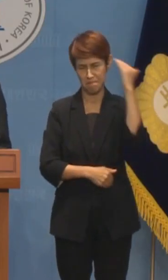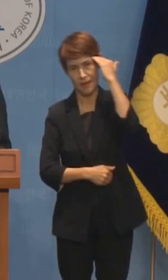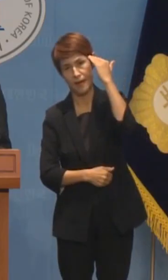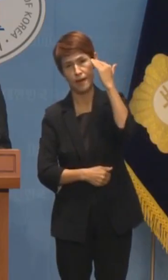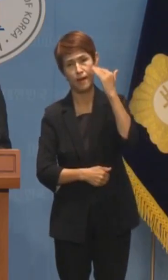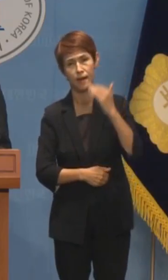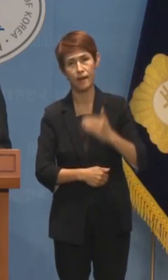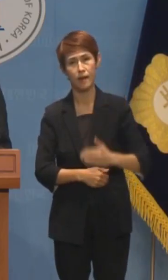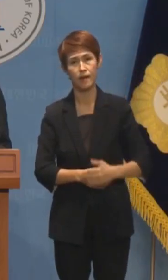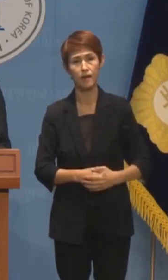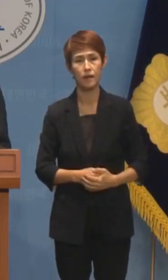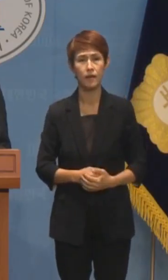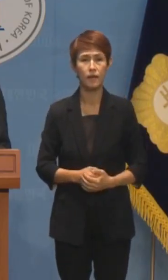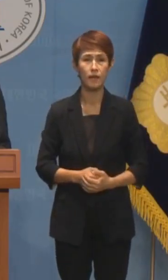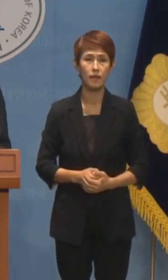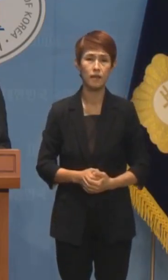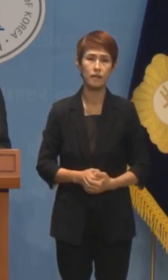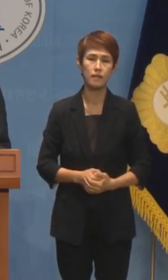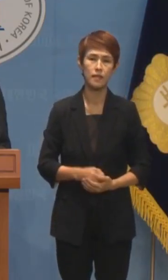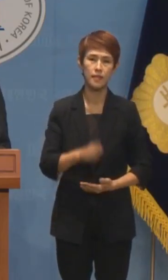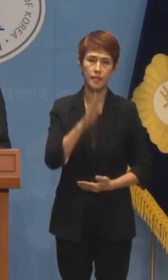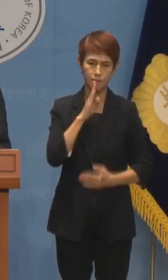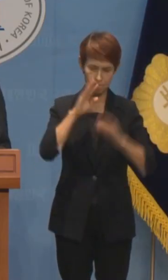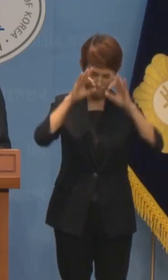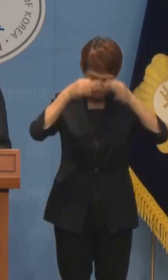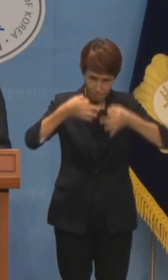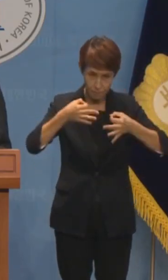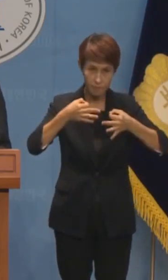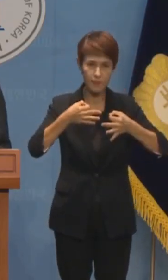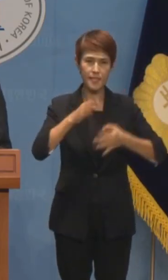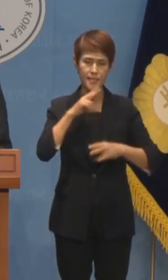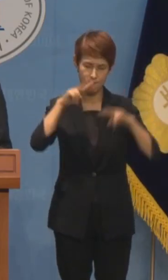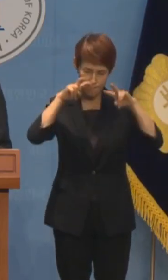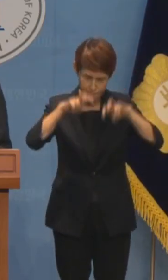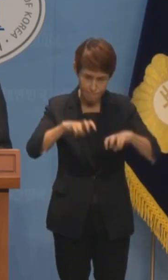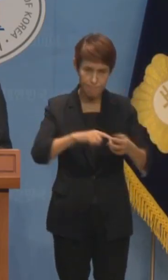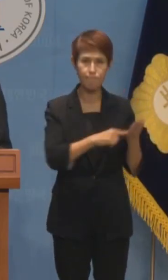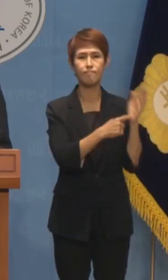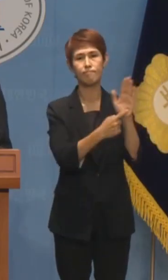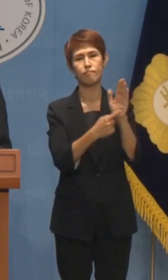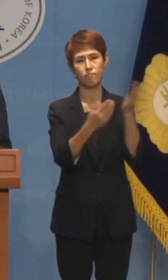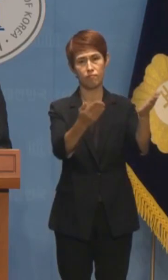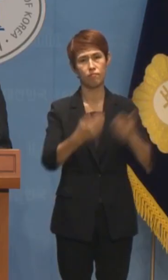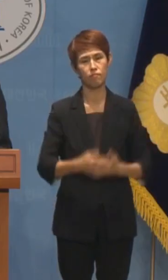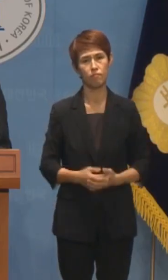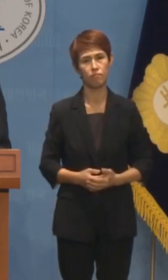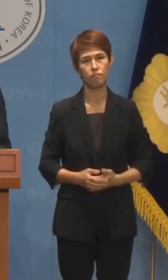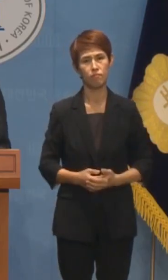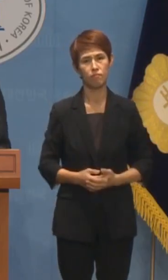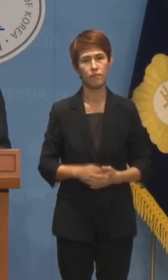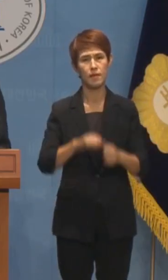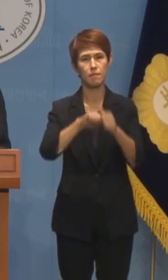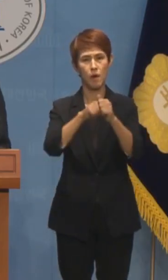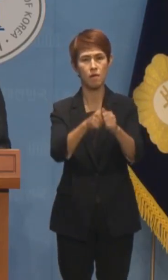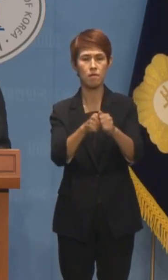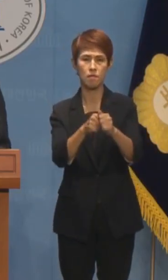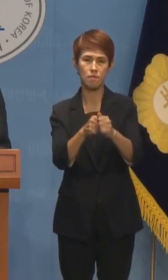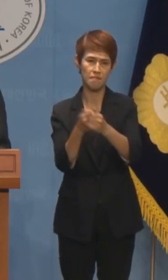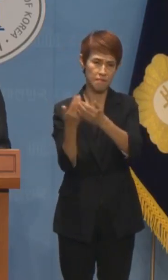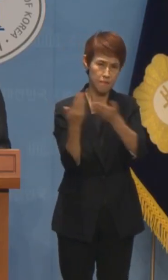대해 진상을 철저히 밝혀내고 준엄한 책임을 물어야